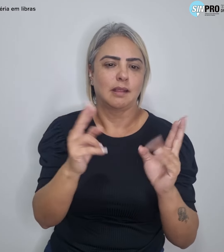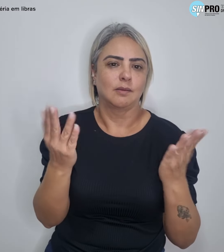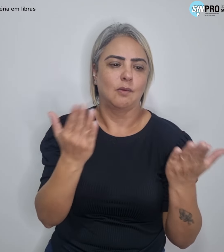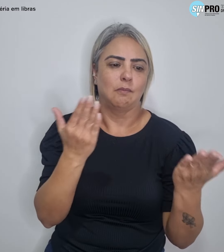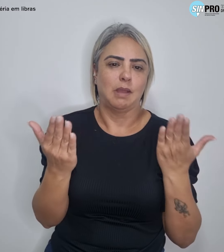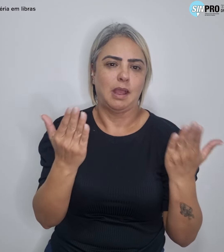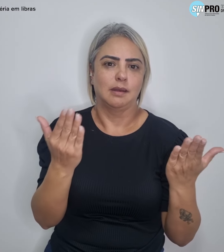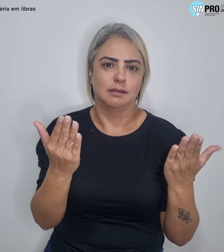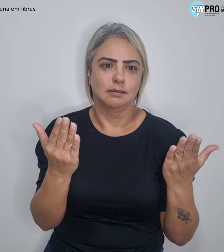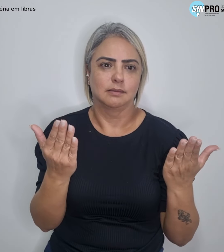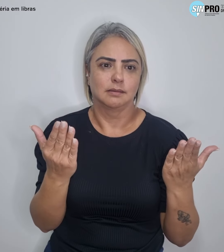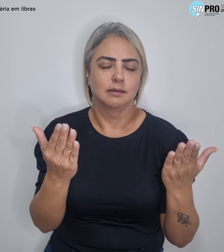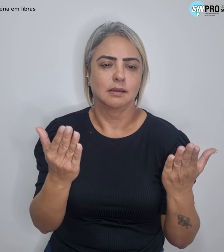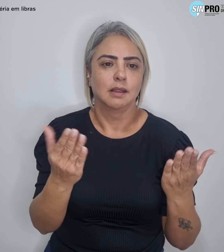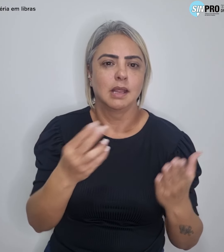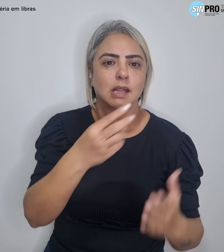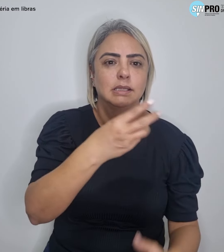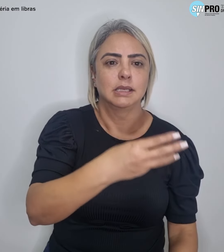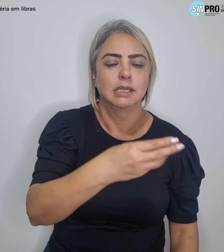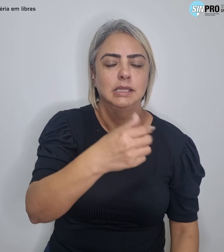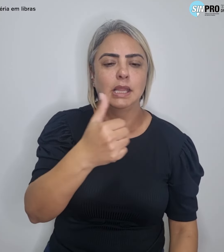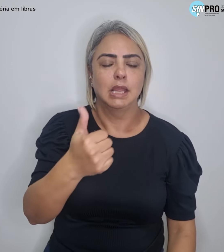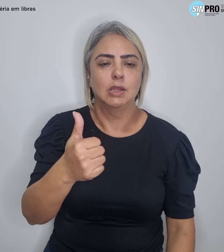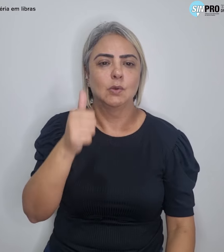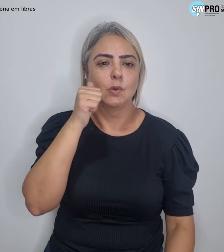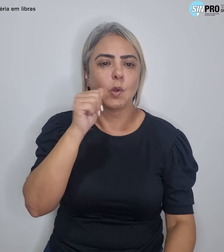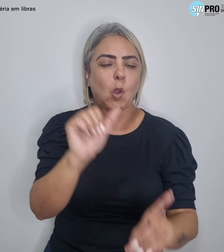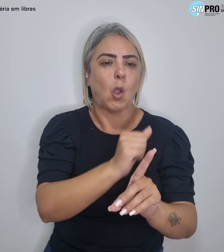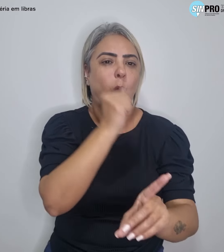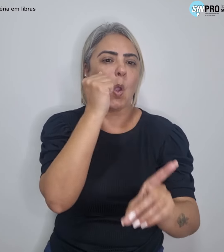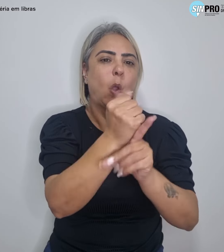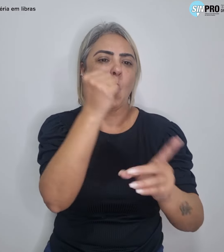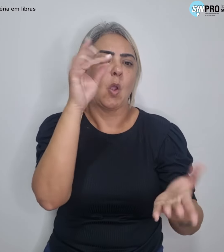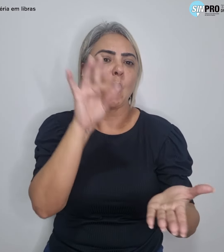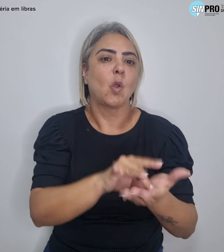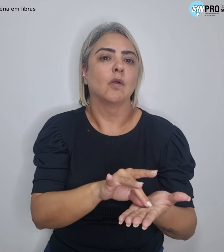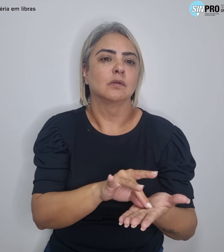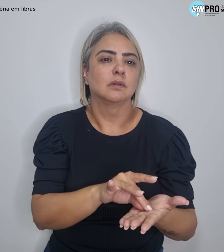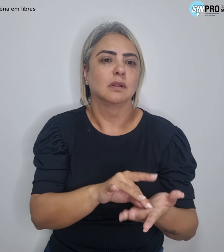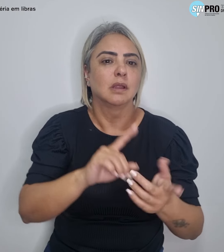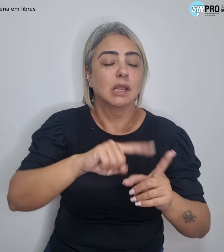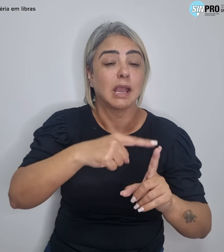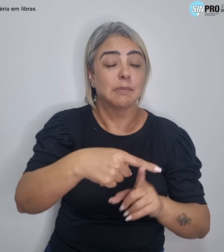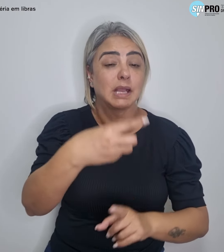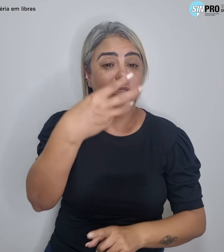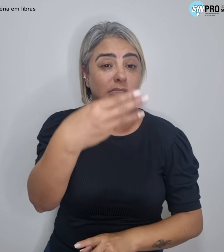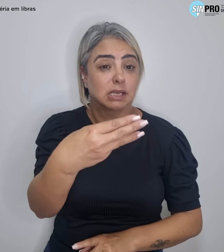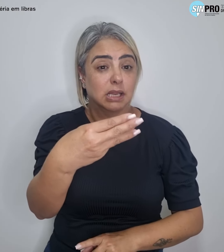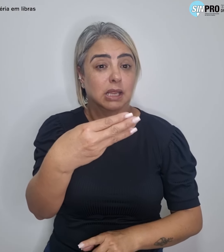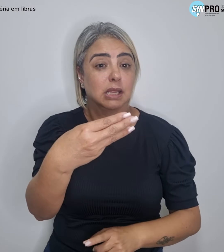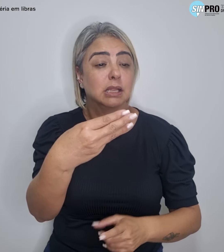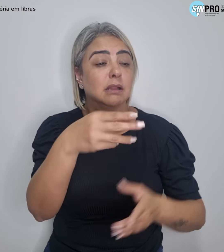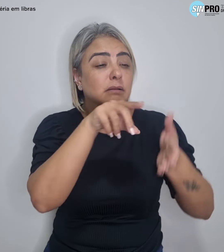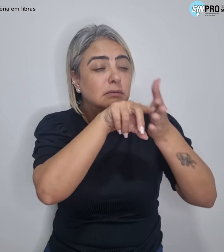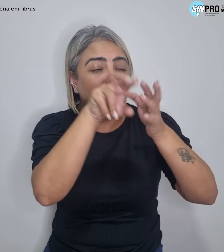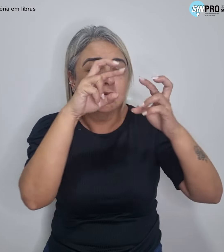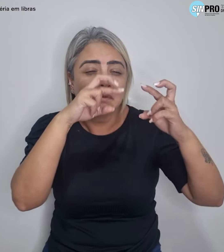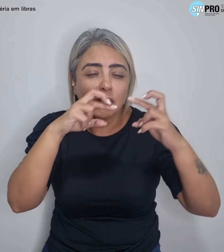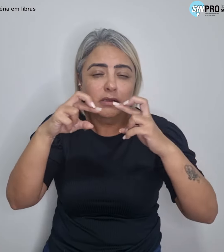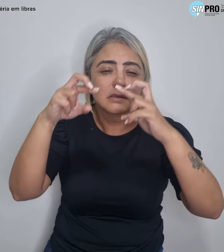Foram 31 casos confirmados e há mais três em apuração, segundo o